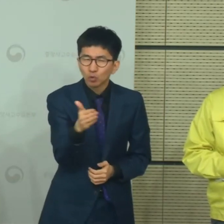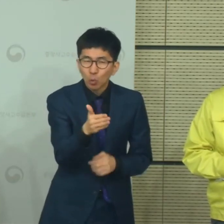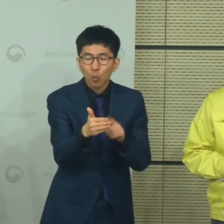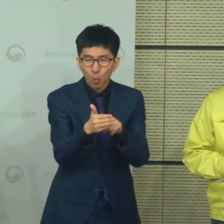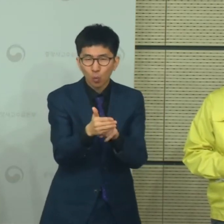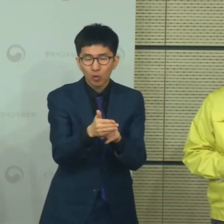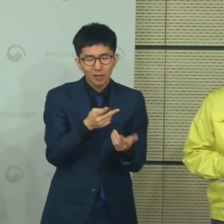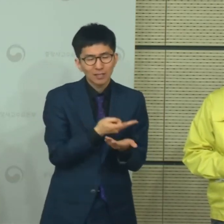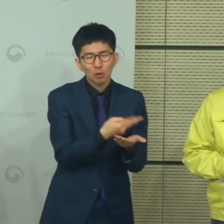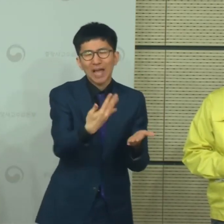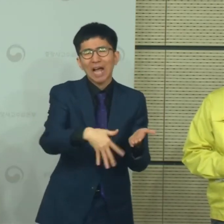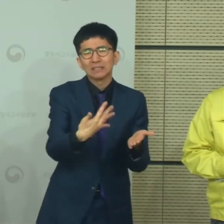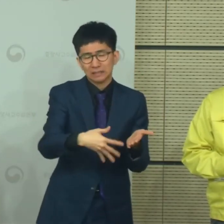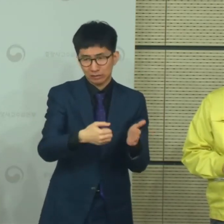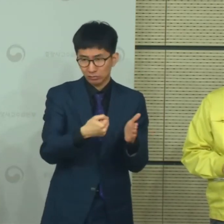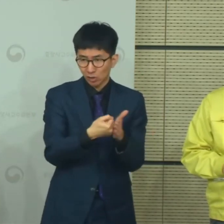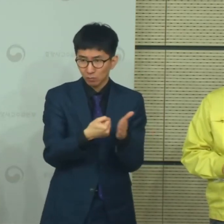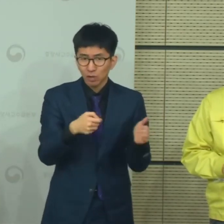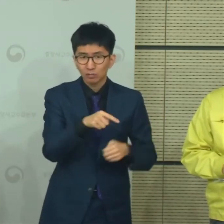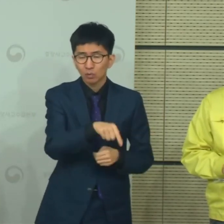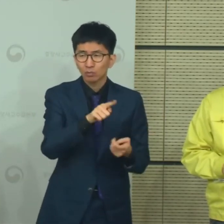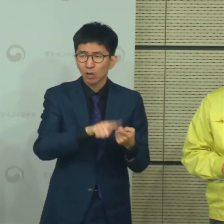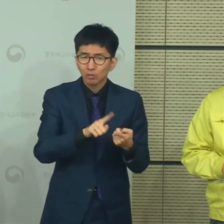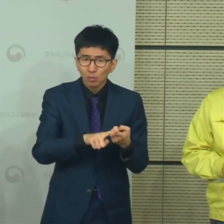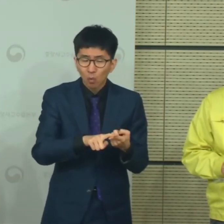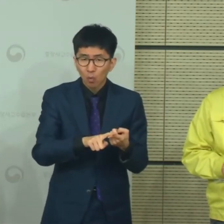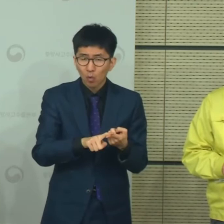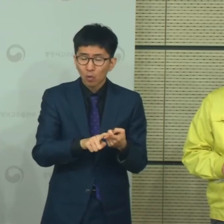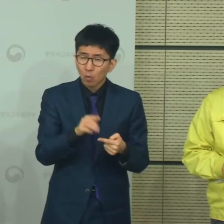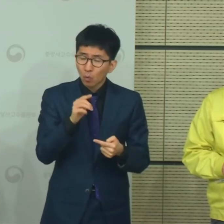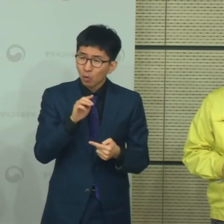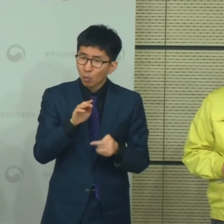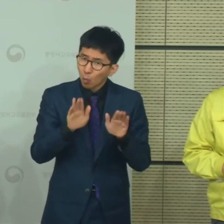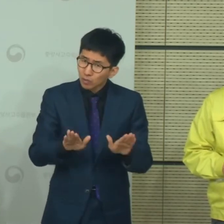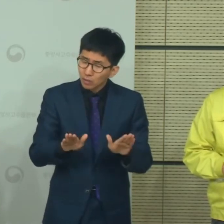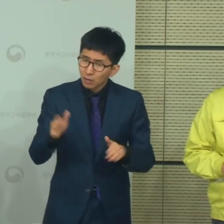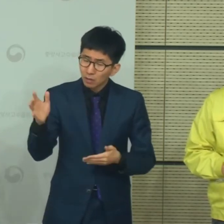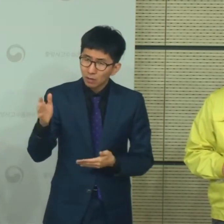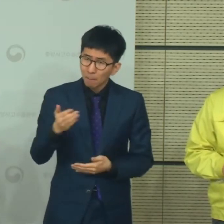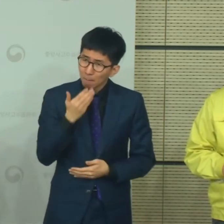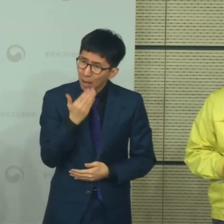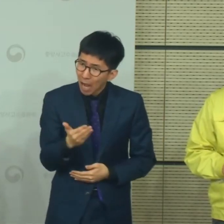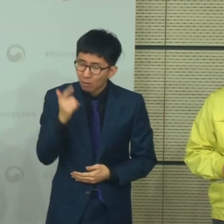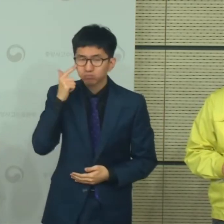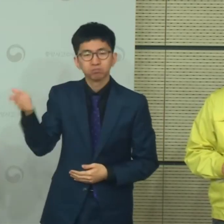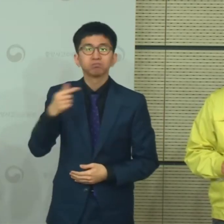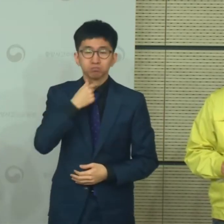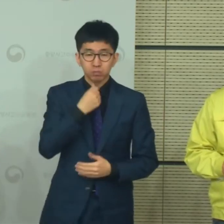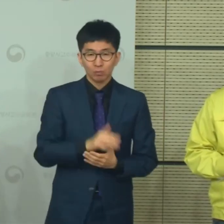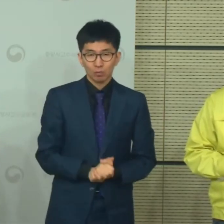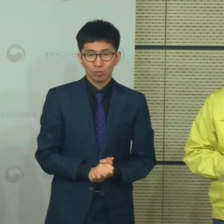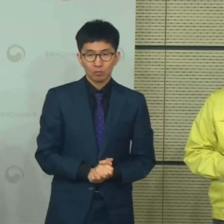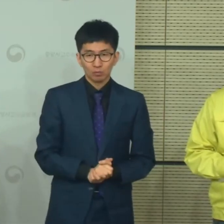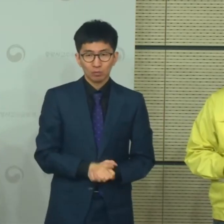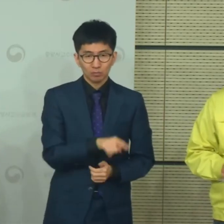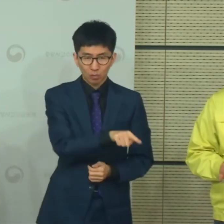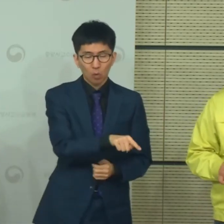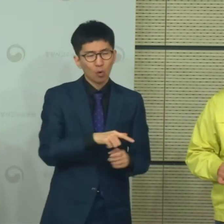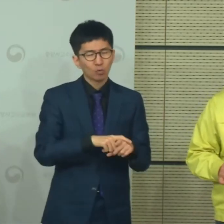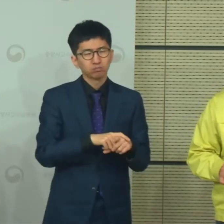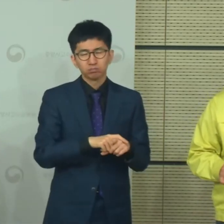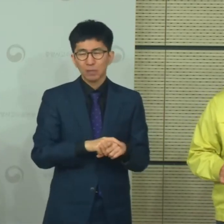그런 배정을 받을 수 있는 건지 오늘 안에 배정 받을 수 있는 건지 궁금하고요. 그리고 이분들이 경증이라고